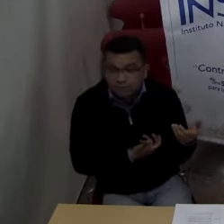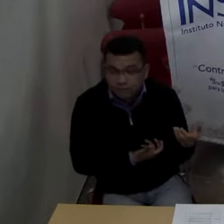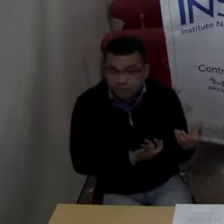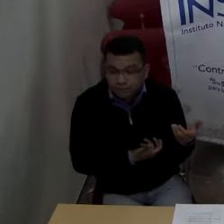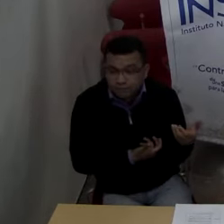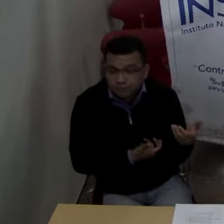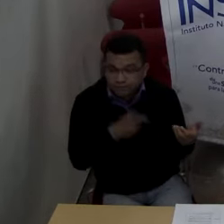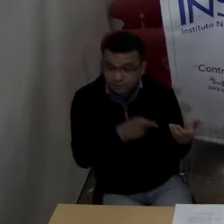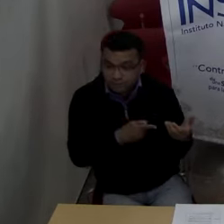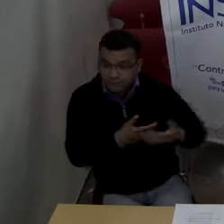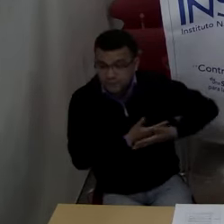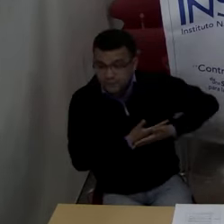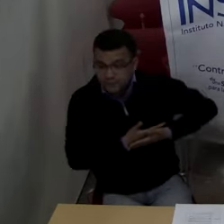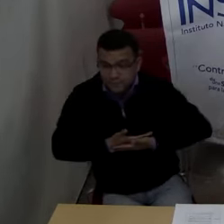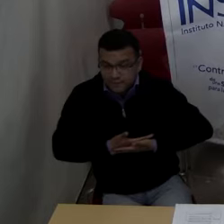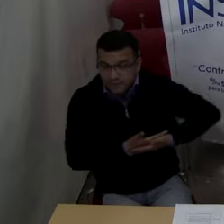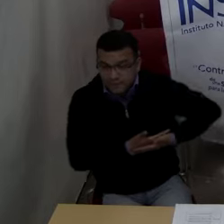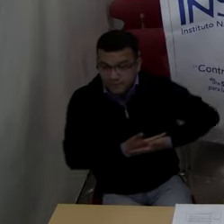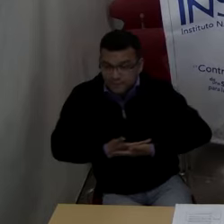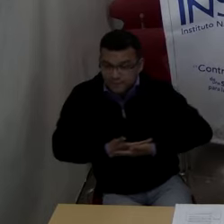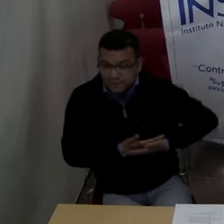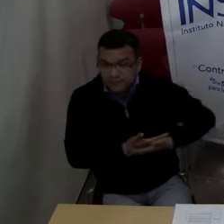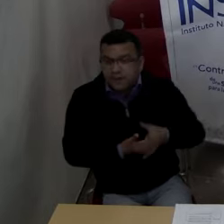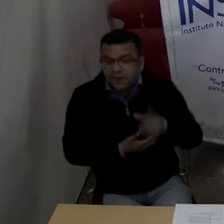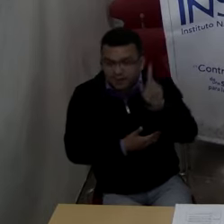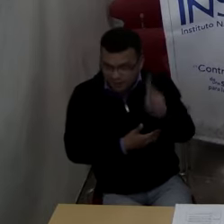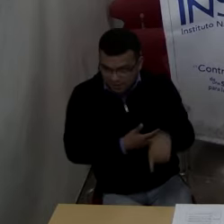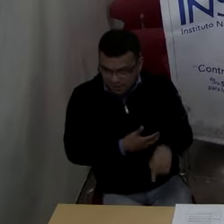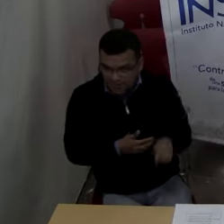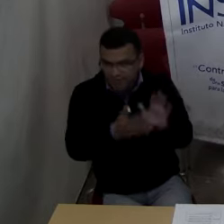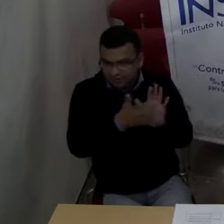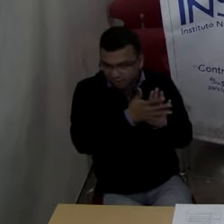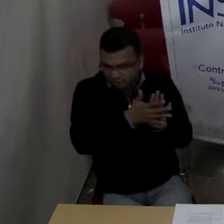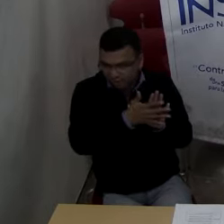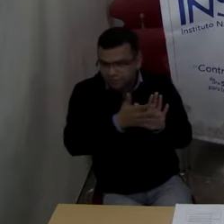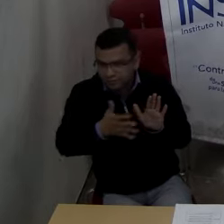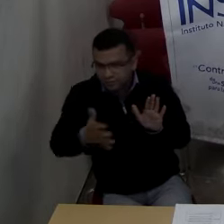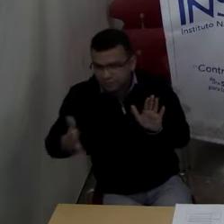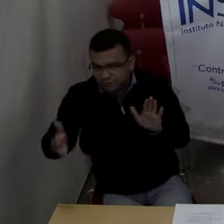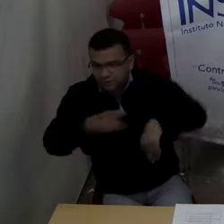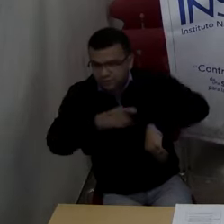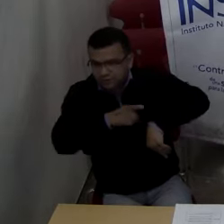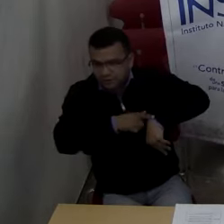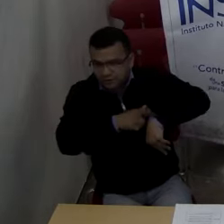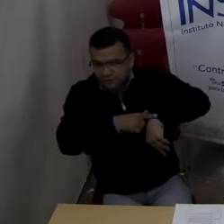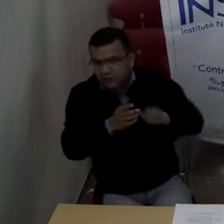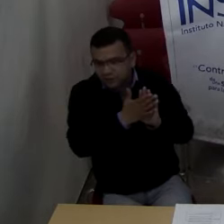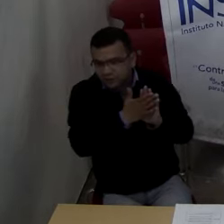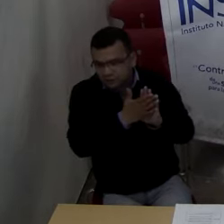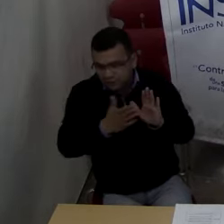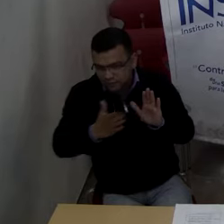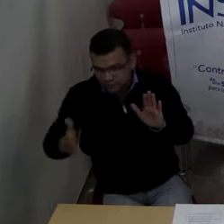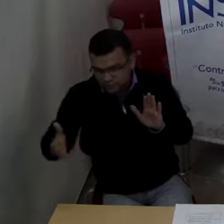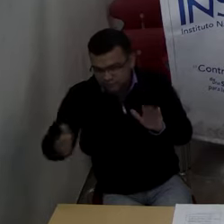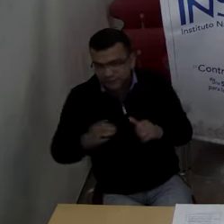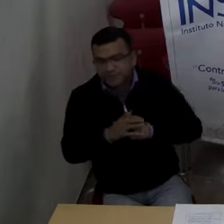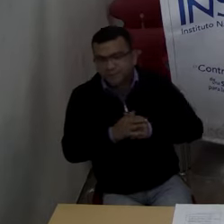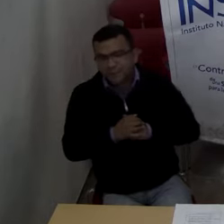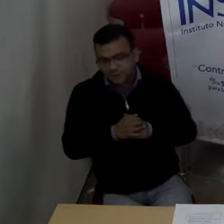Conductas protectoras durante la preconcepción y el embarazo. Es muy importante y